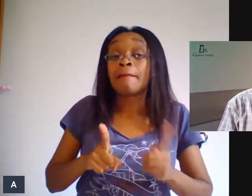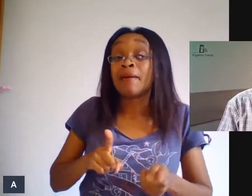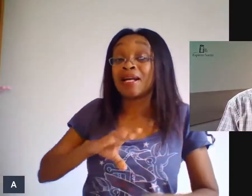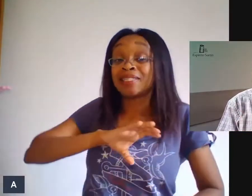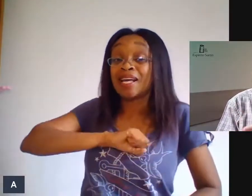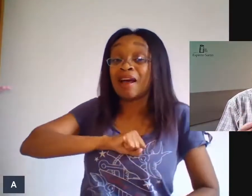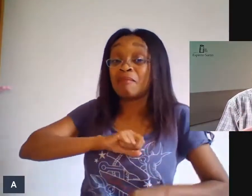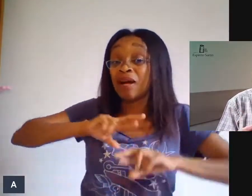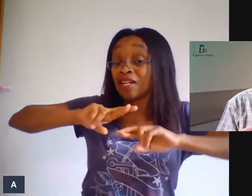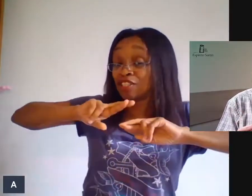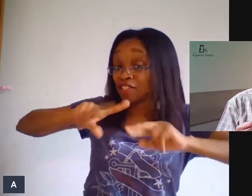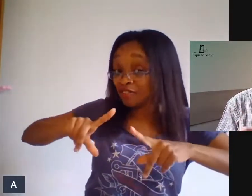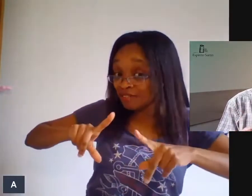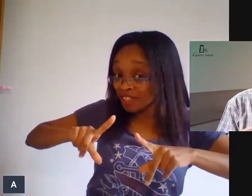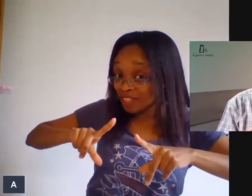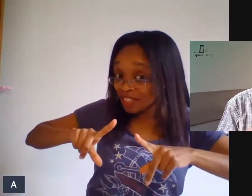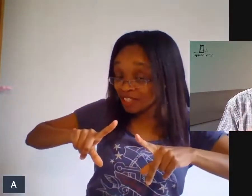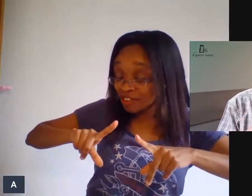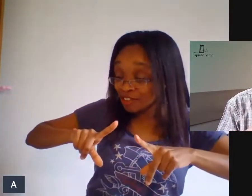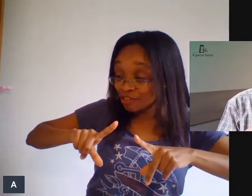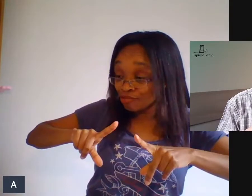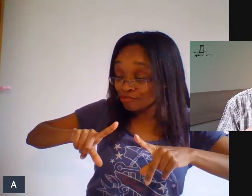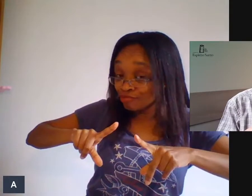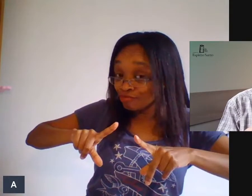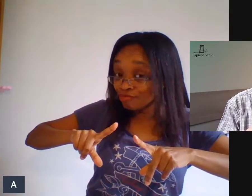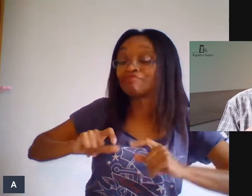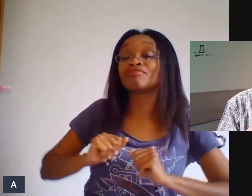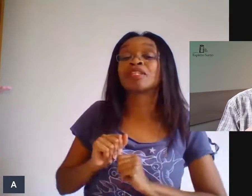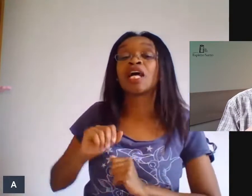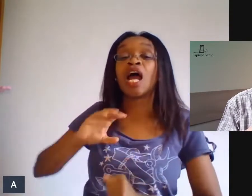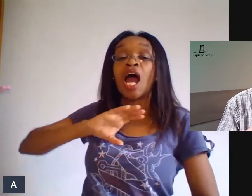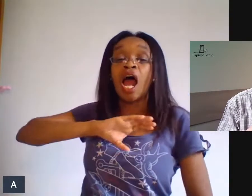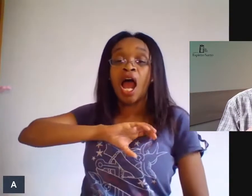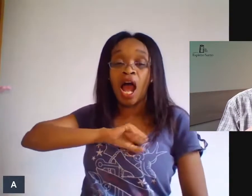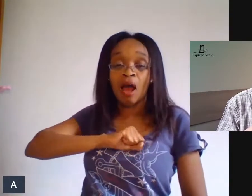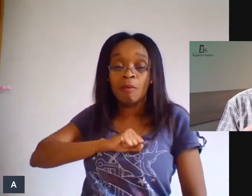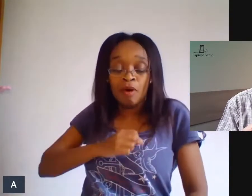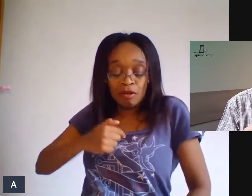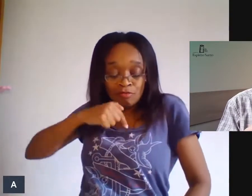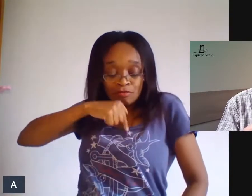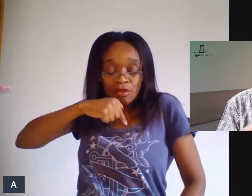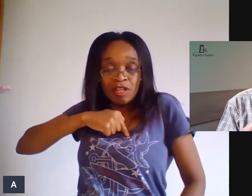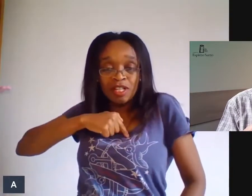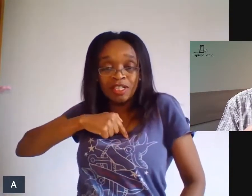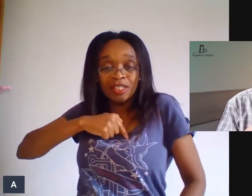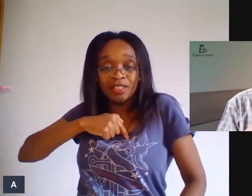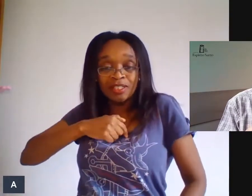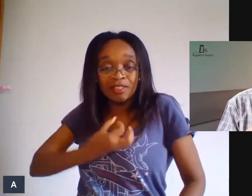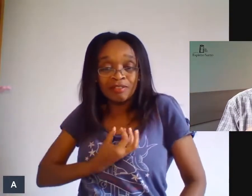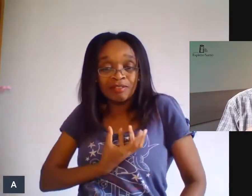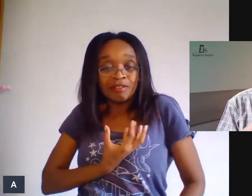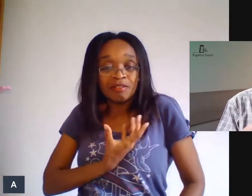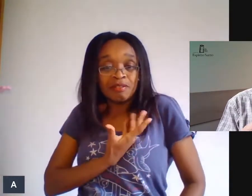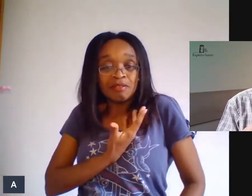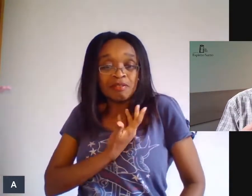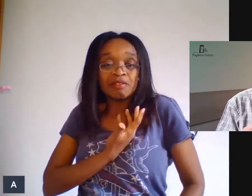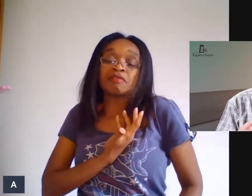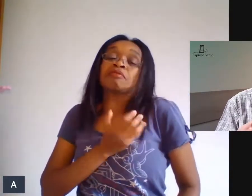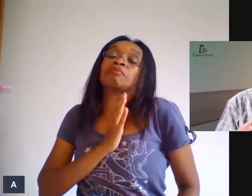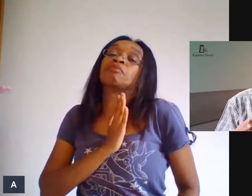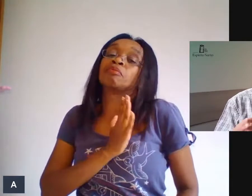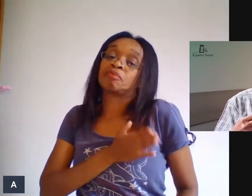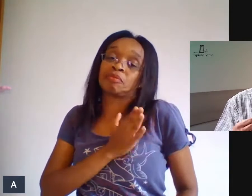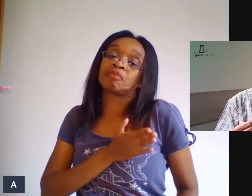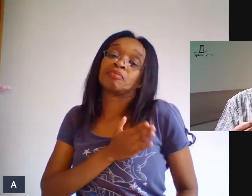O amar acontece exatamente o inverso. O amar vem de dentro do nosso coração, de dentro do nosso ser, de dentro da